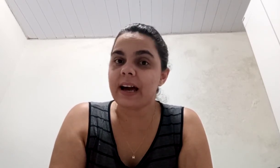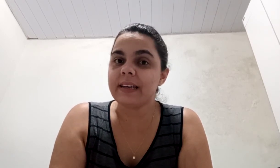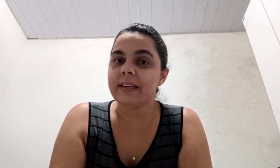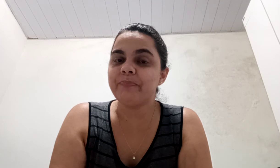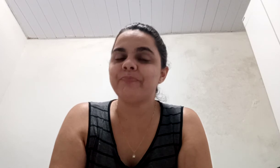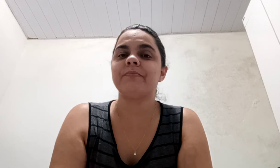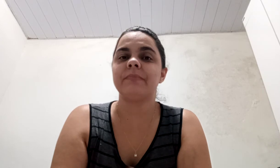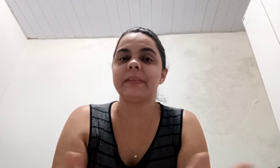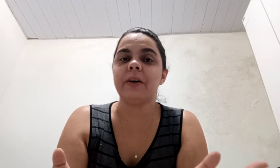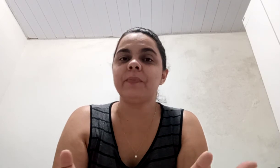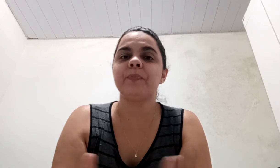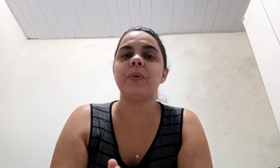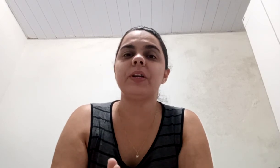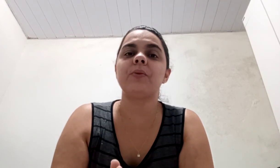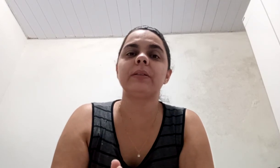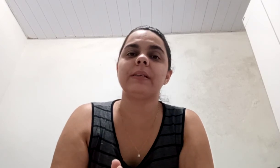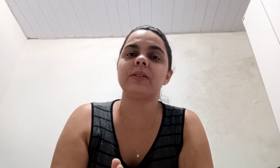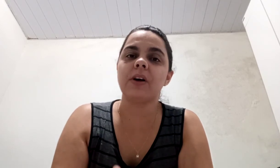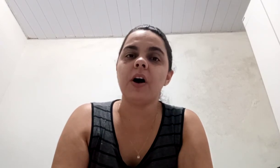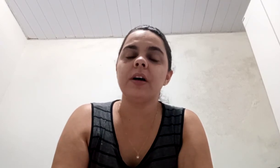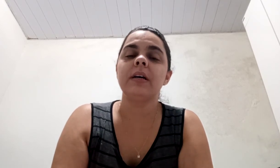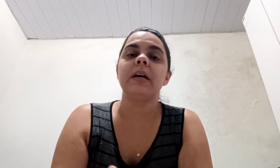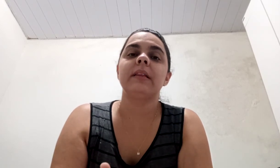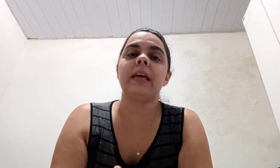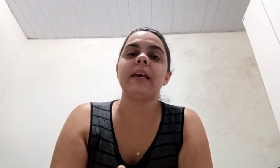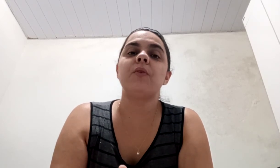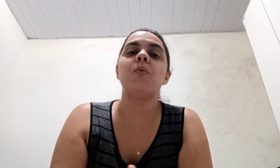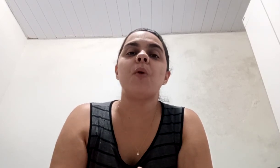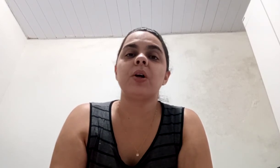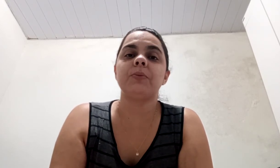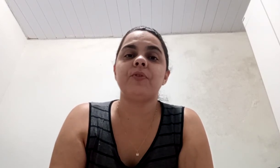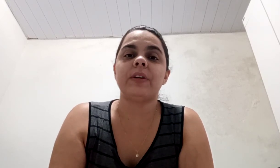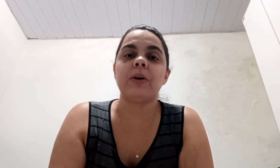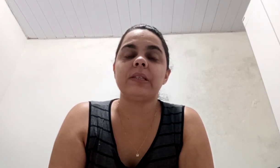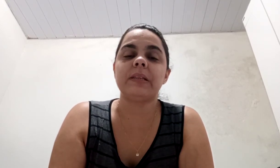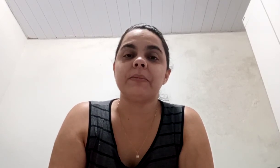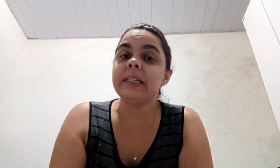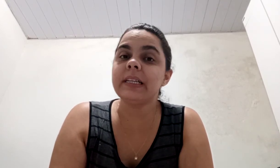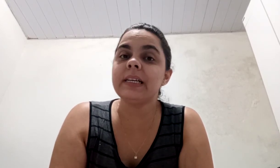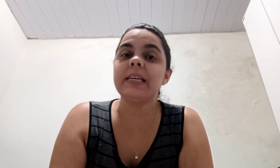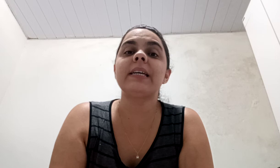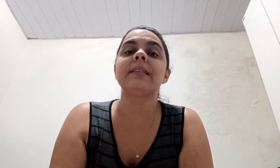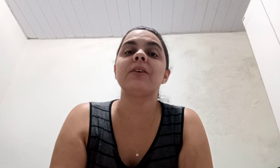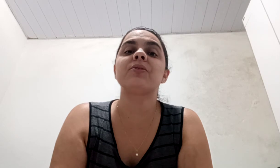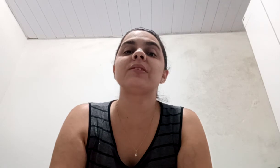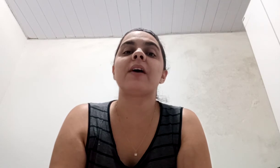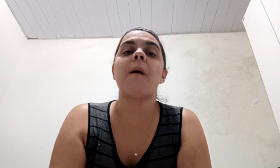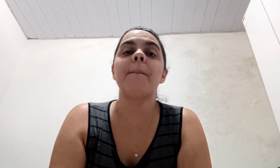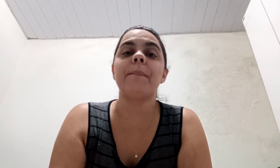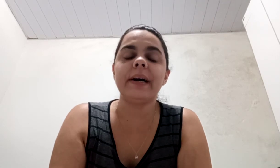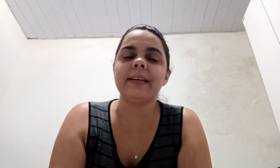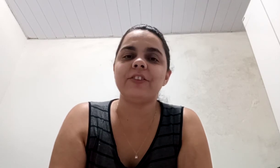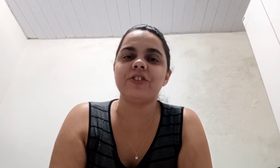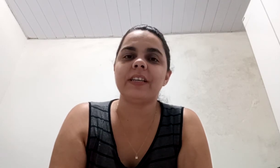aí? Então, por enquanto é só. Tenham um ótimo final de semana e que Deus os acompanhe,